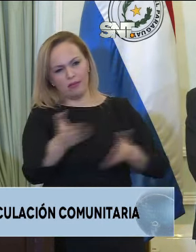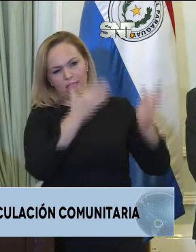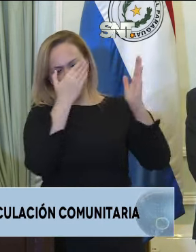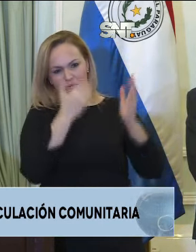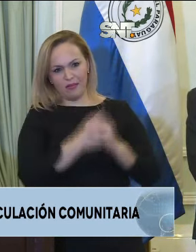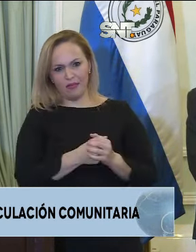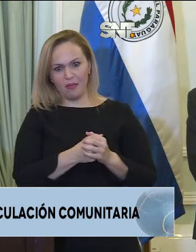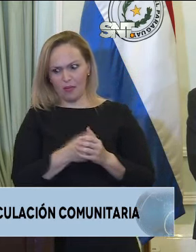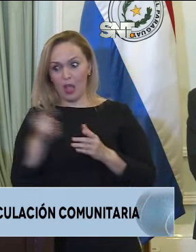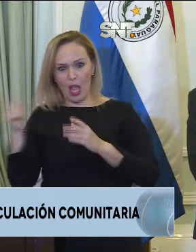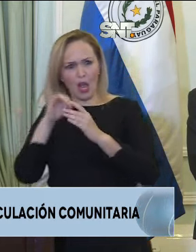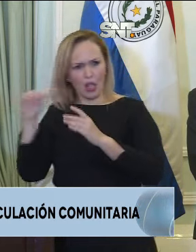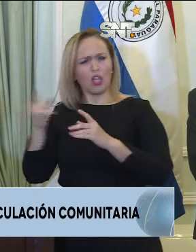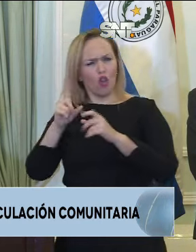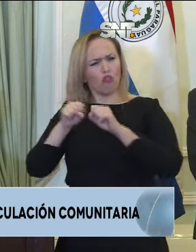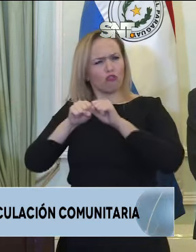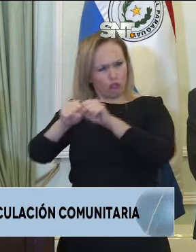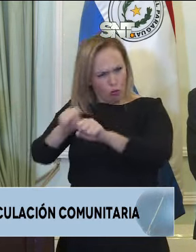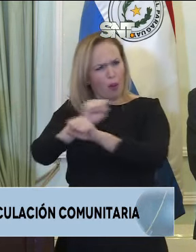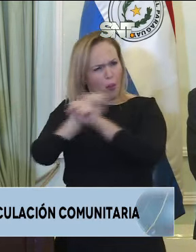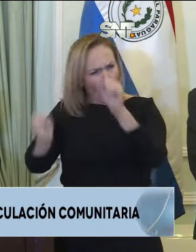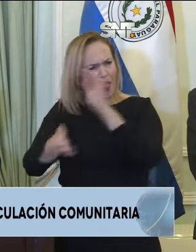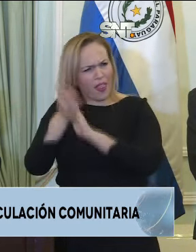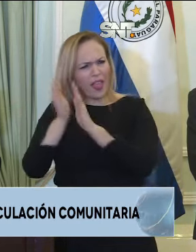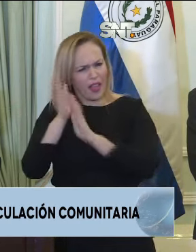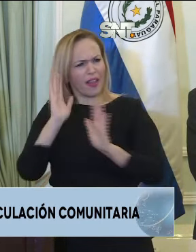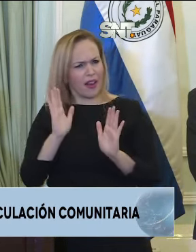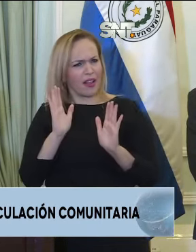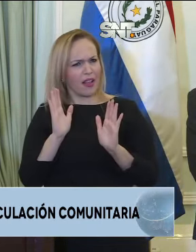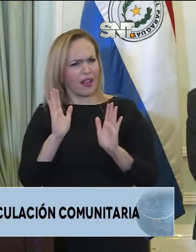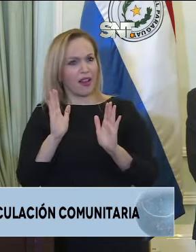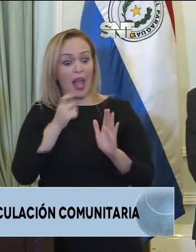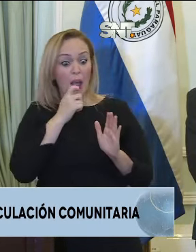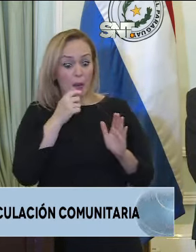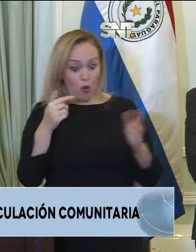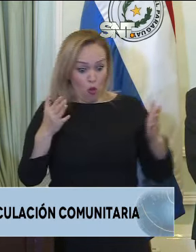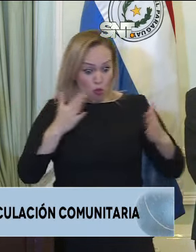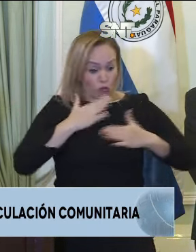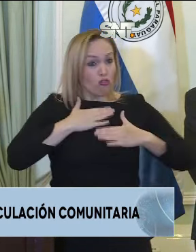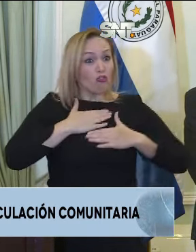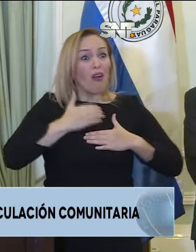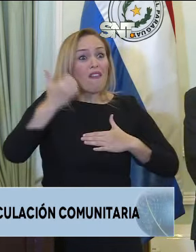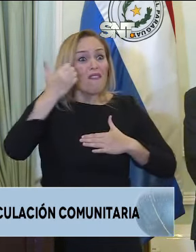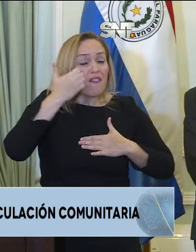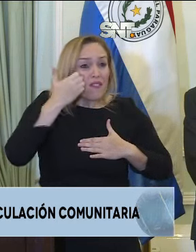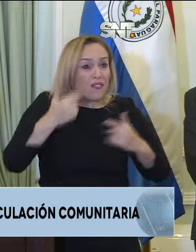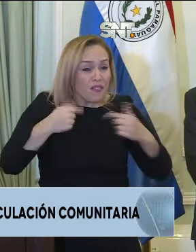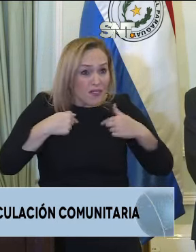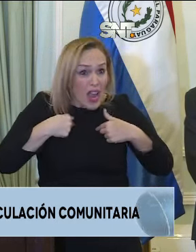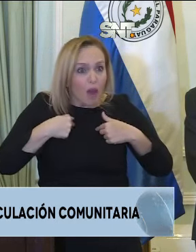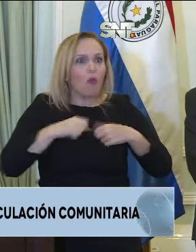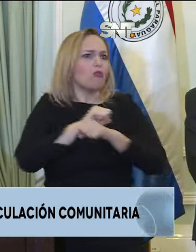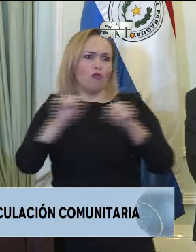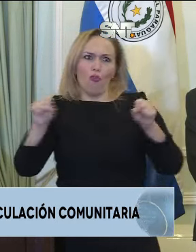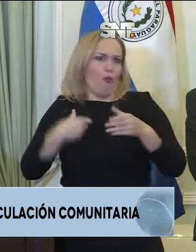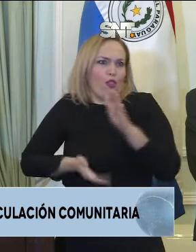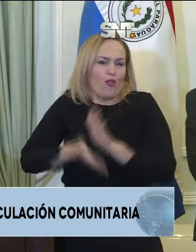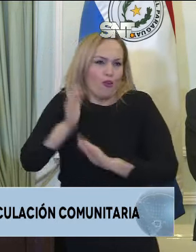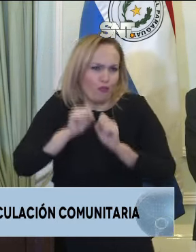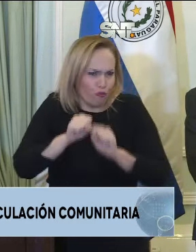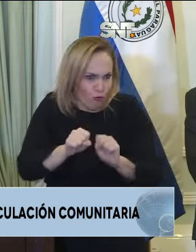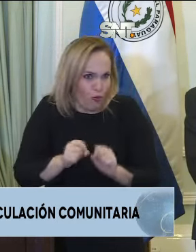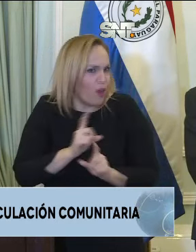esencia, en la práctica? No, no, ya sé. No, no, no. Si está en cuarentena, ni al súper. Ni al súper. Claro, en cuarentena. Ahora, en el caso, digamos, de